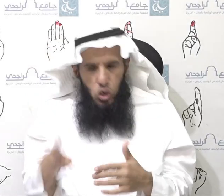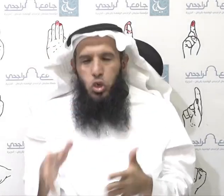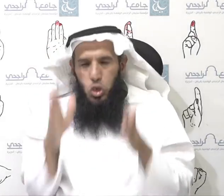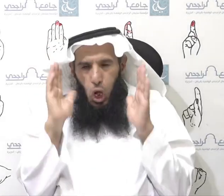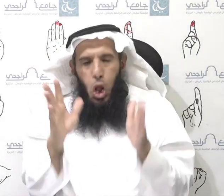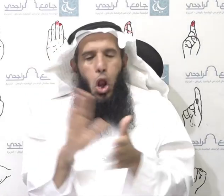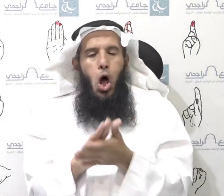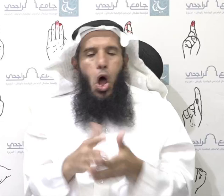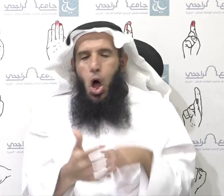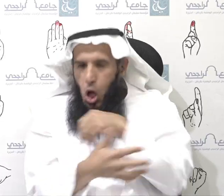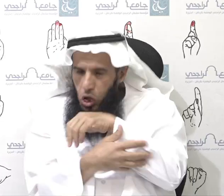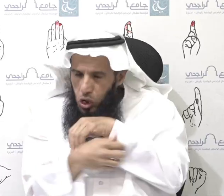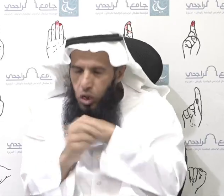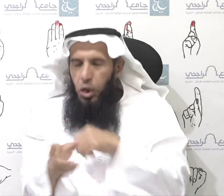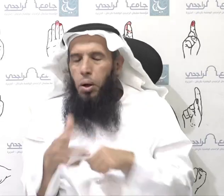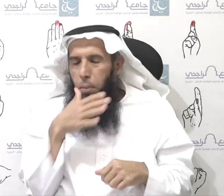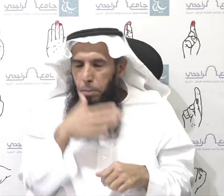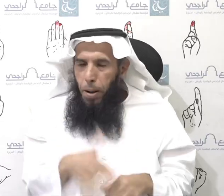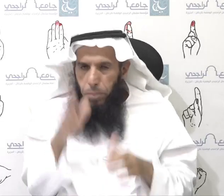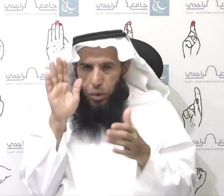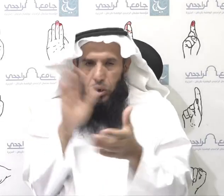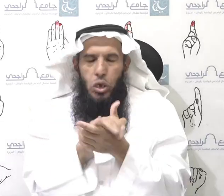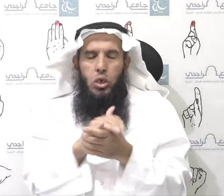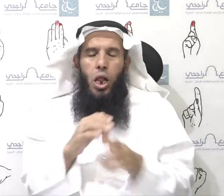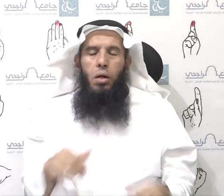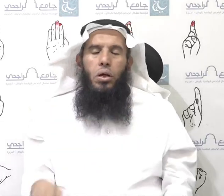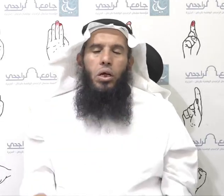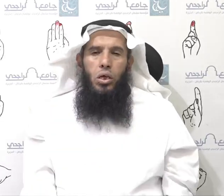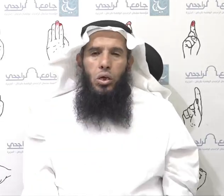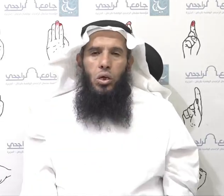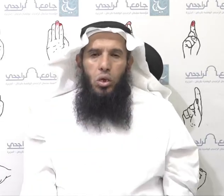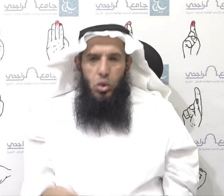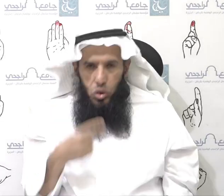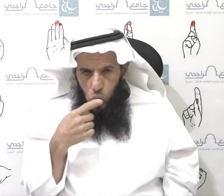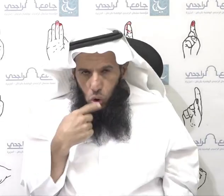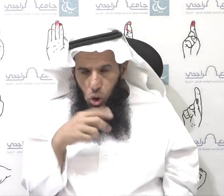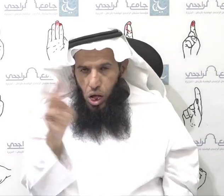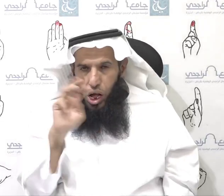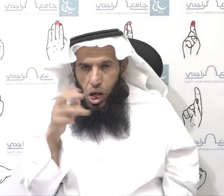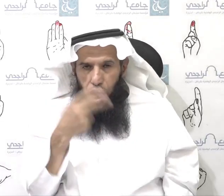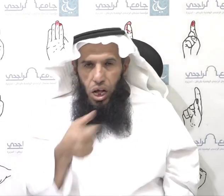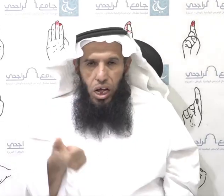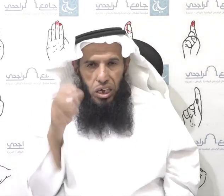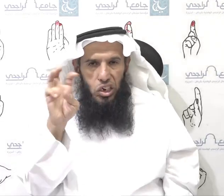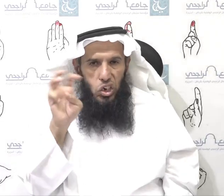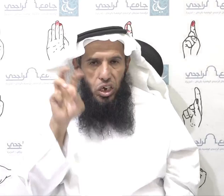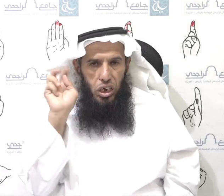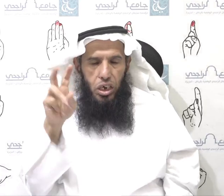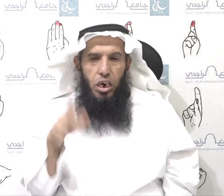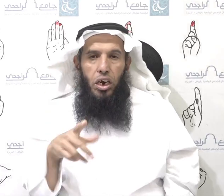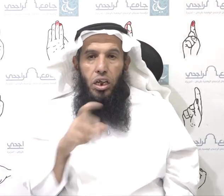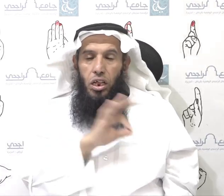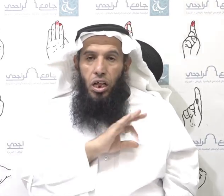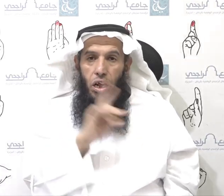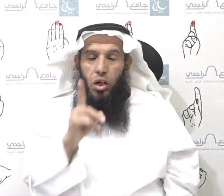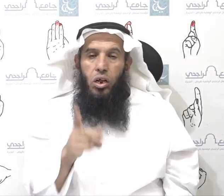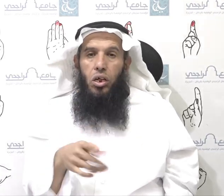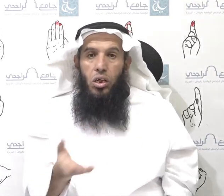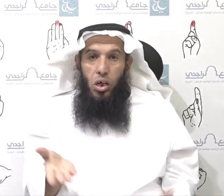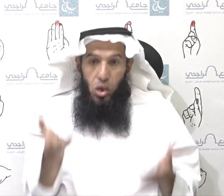عظيم. النبي صلى الله عليه وسلم تقول عائشة رضي الله عنها: كان يقوم حتى